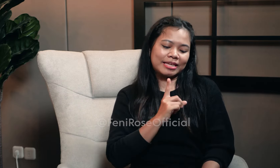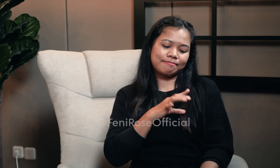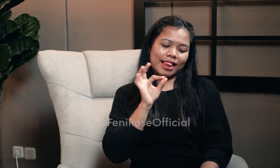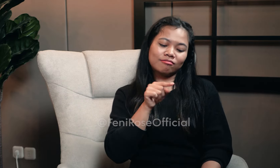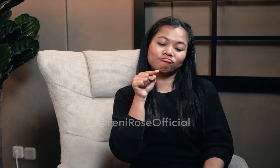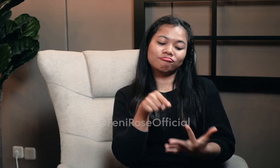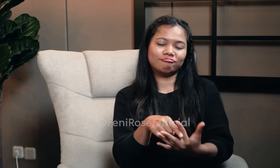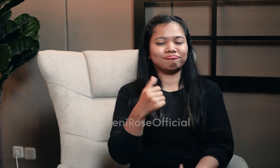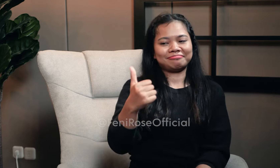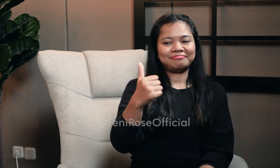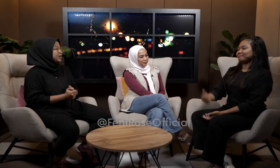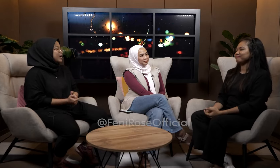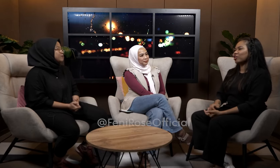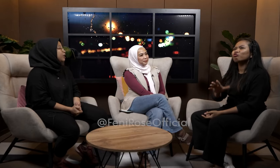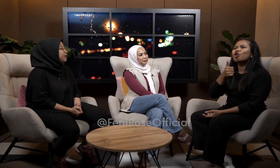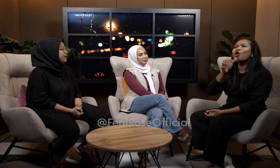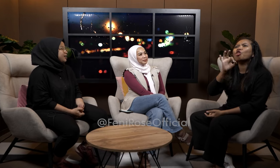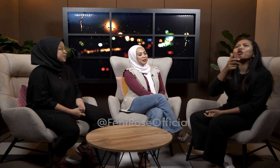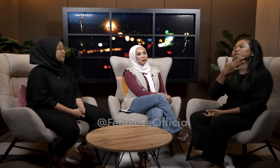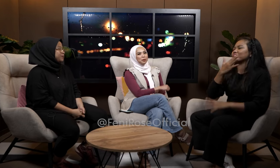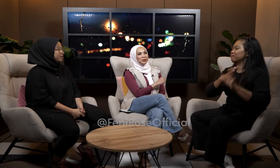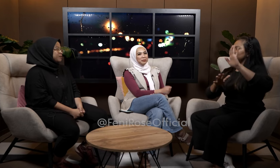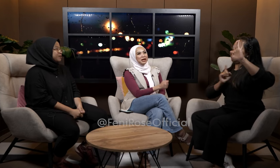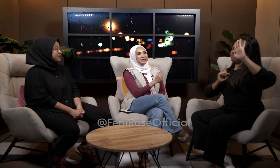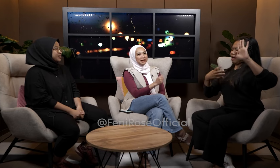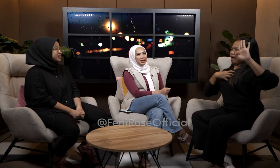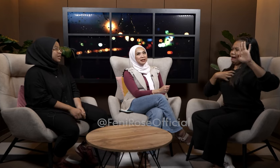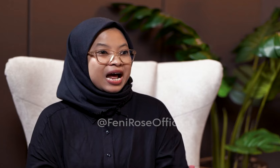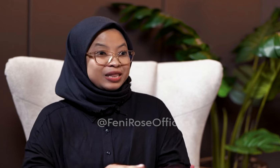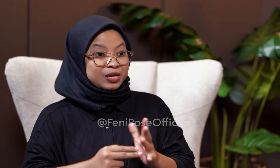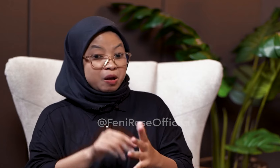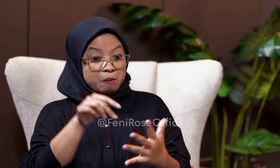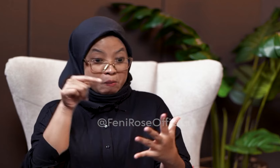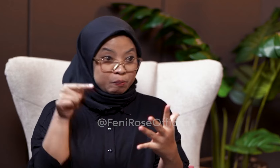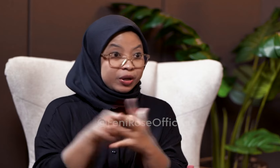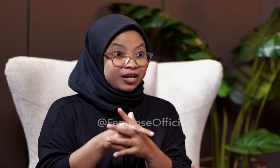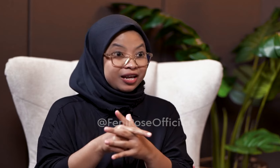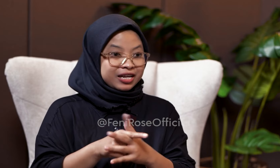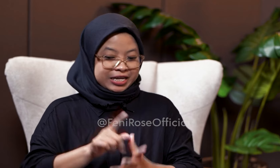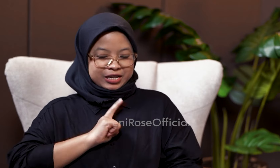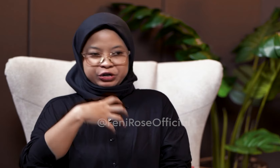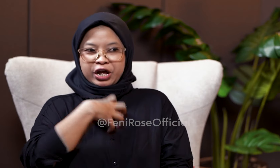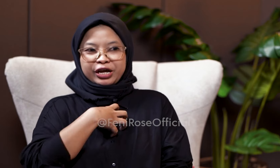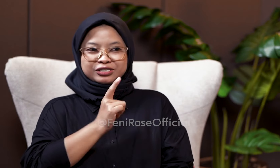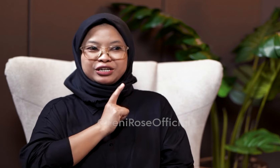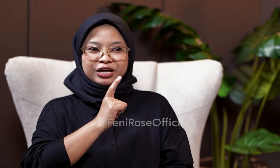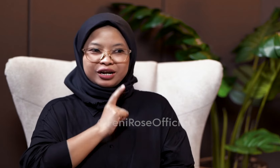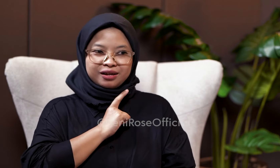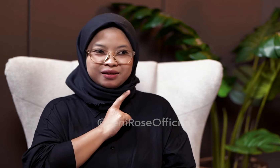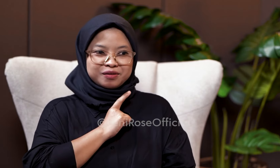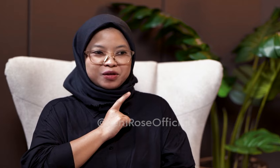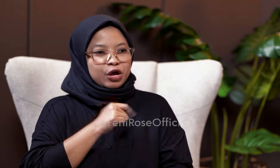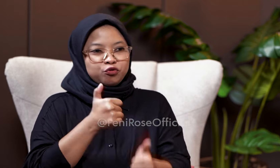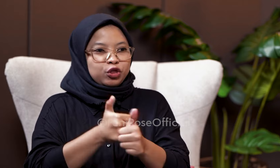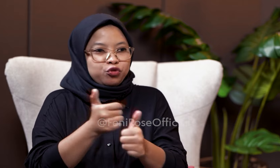masing-masing calon artinya saya akan memilih kayak gitu kamu memilih berdasarkan ee keyakinan kamu setelah mengetahui